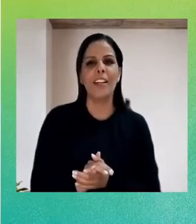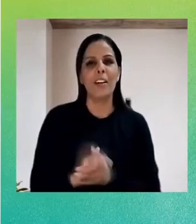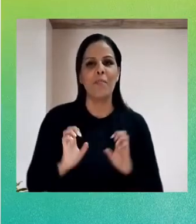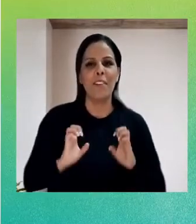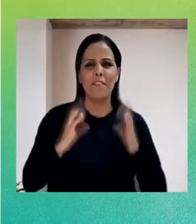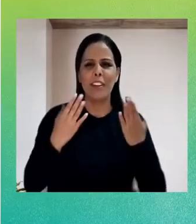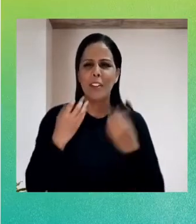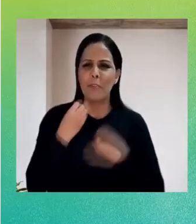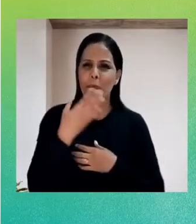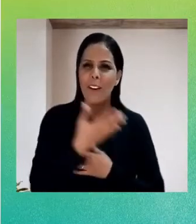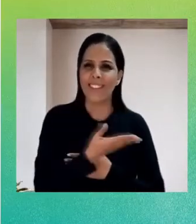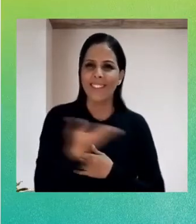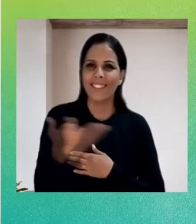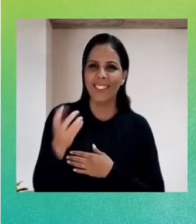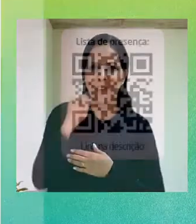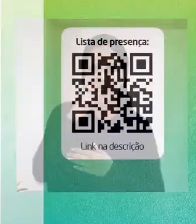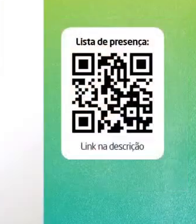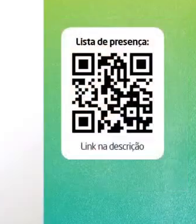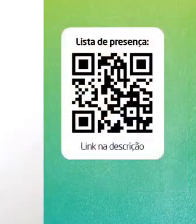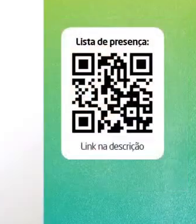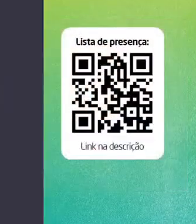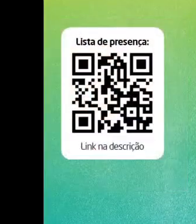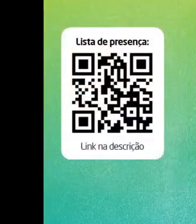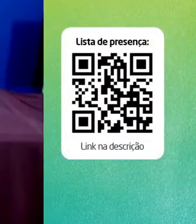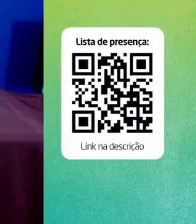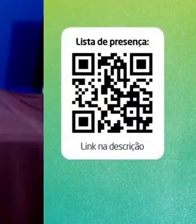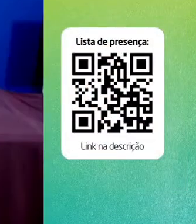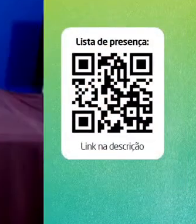e é com você, professora.